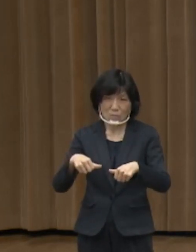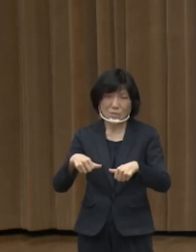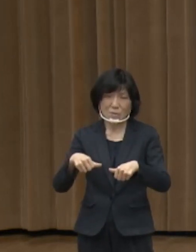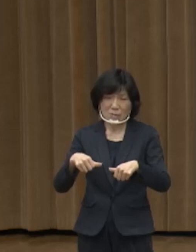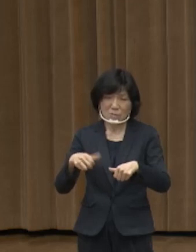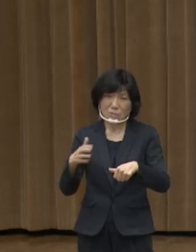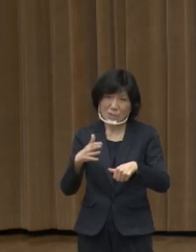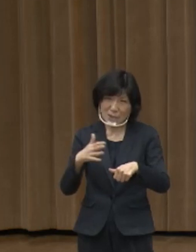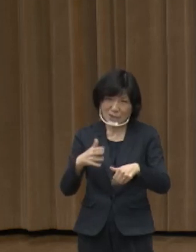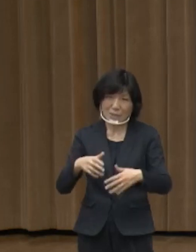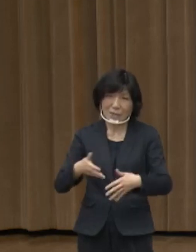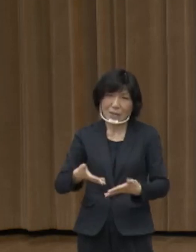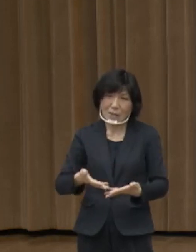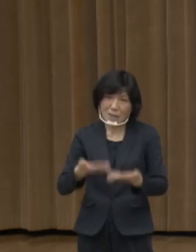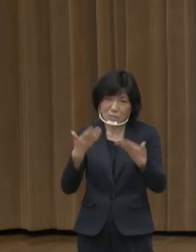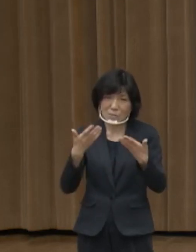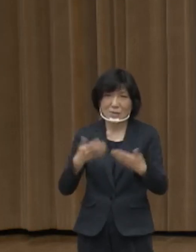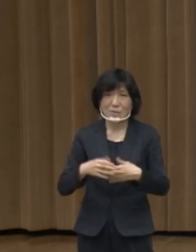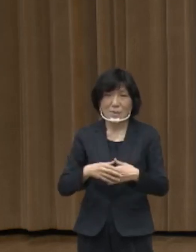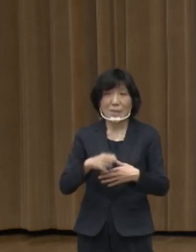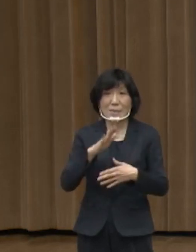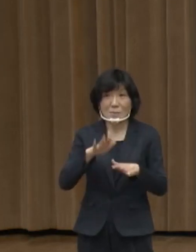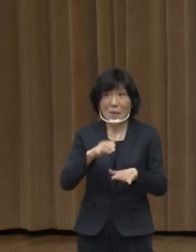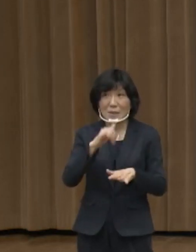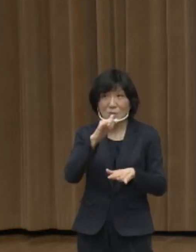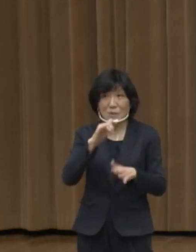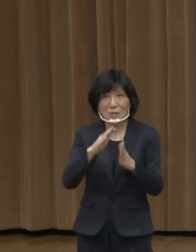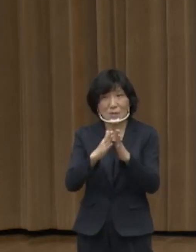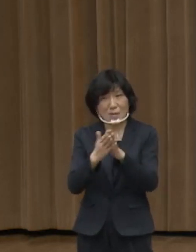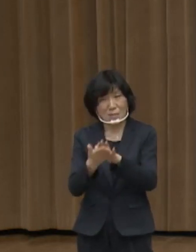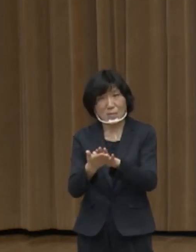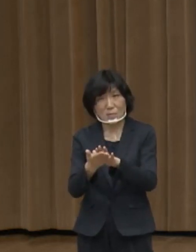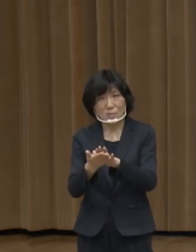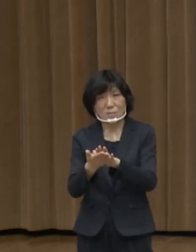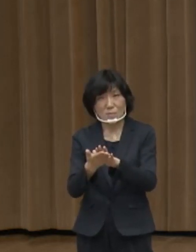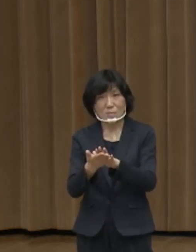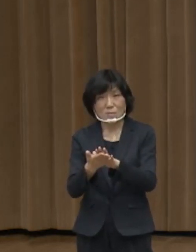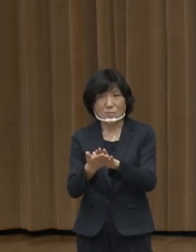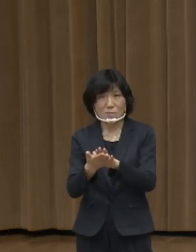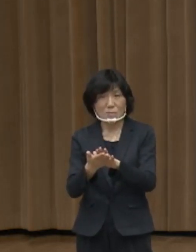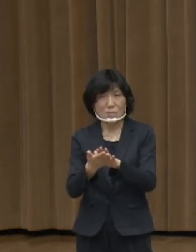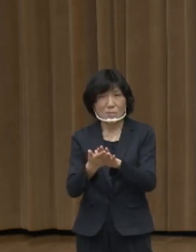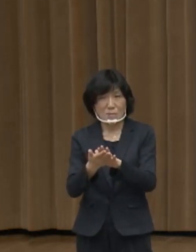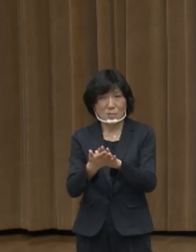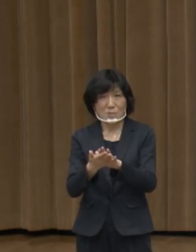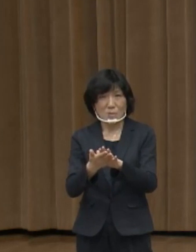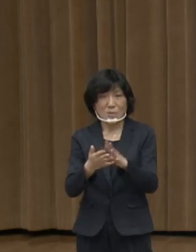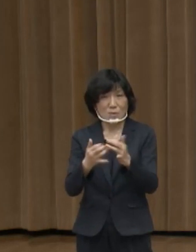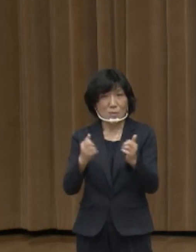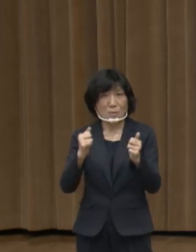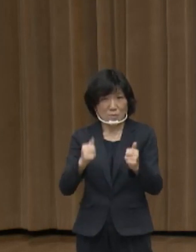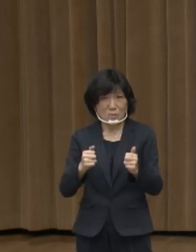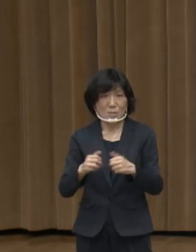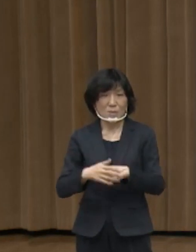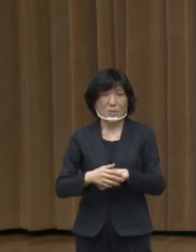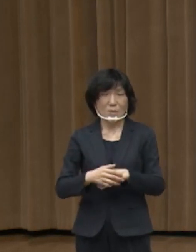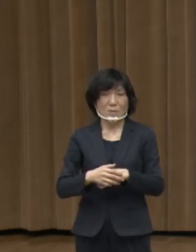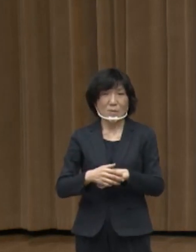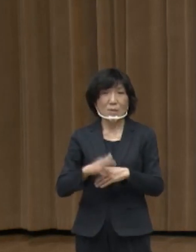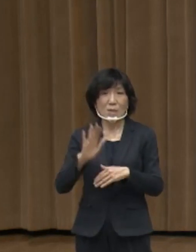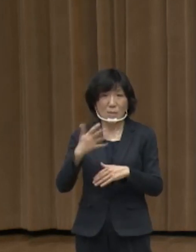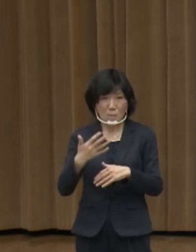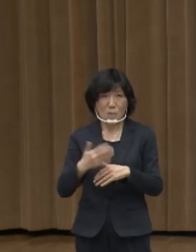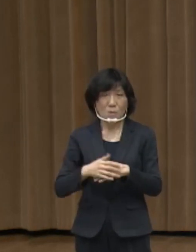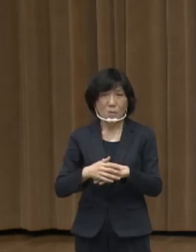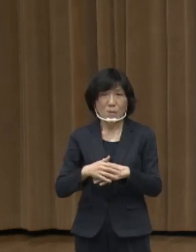ザはインフルエンザそのものでお亡くなりになる方もおられますけれどもそれはよりもずっと多く既往症とかをお持ちの方をき